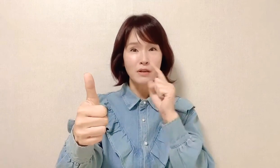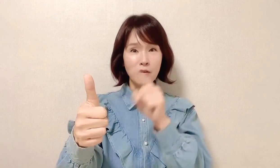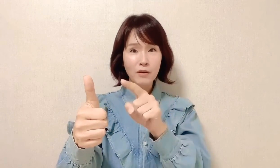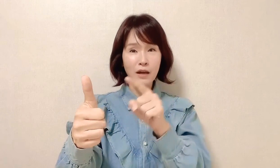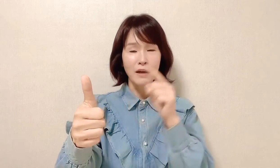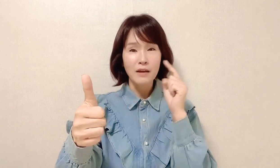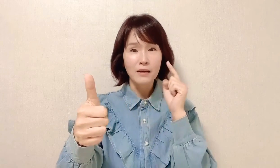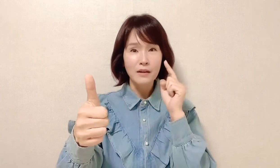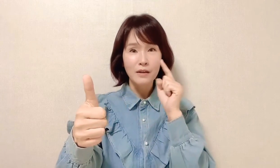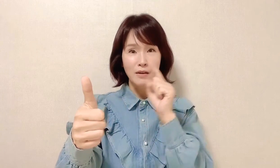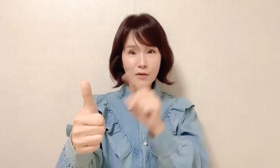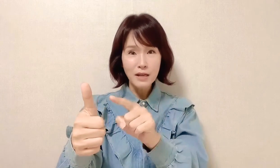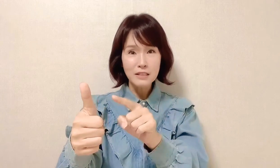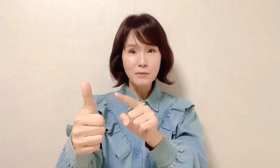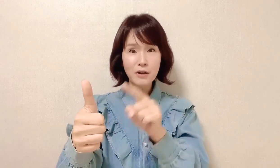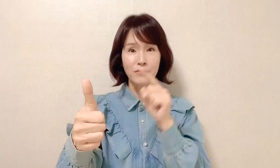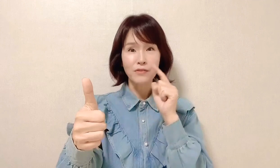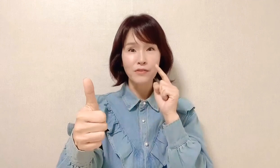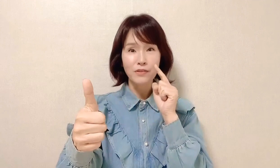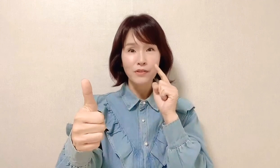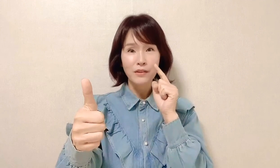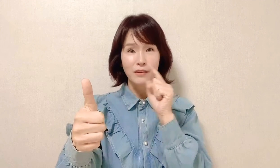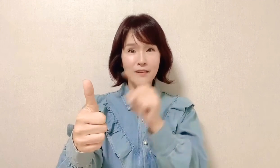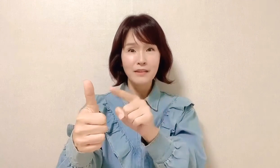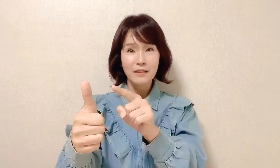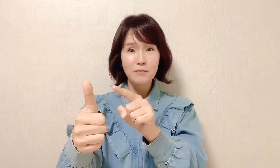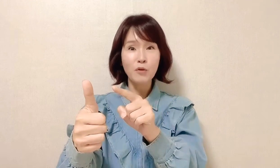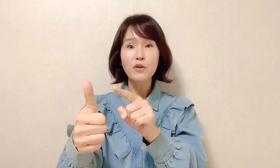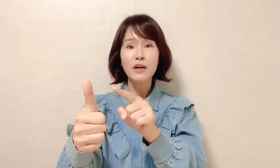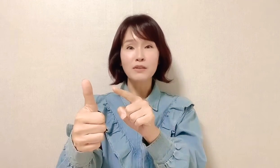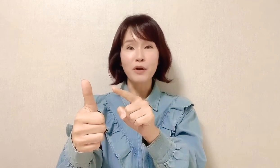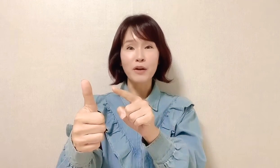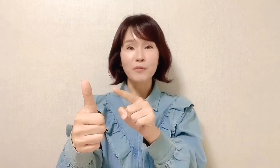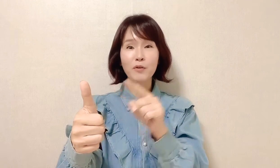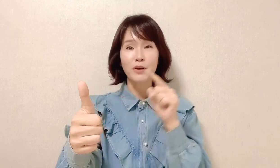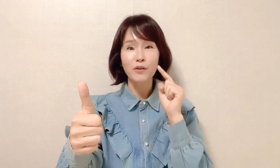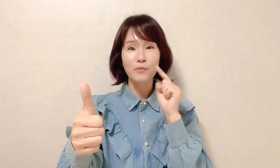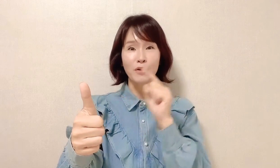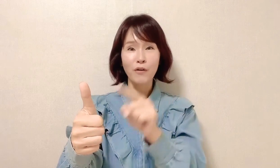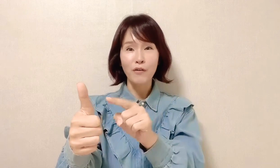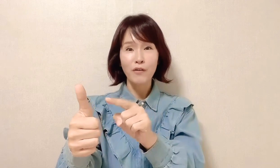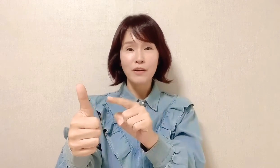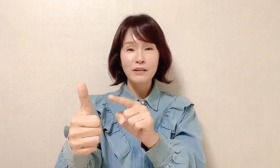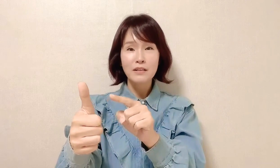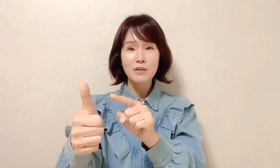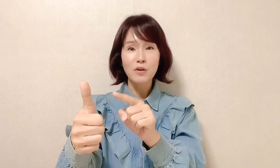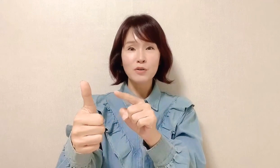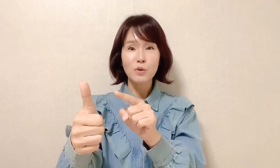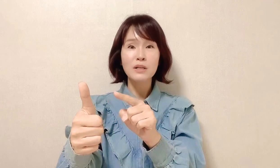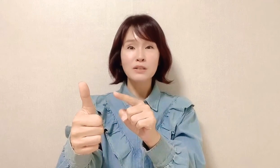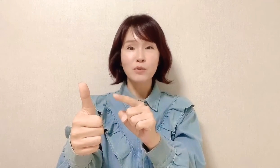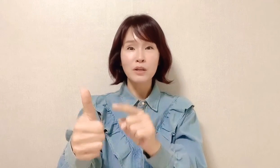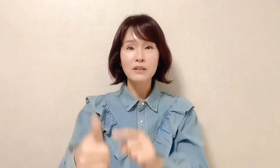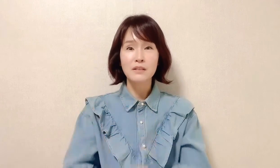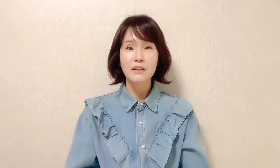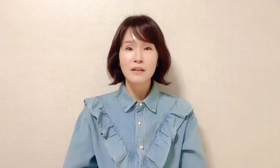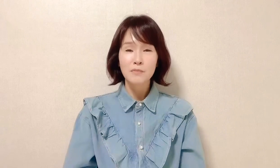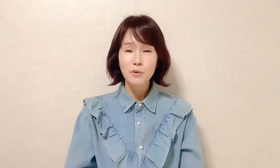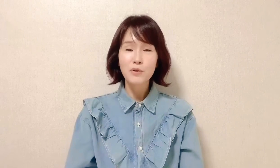이렇게 하시면 명령하는 거예요. 명. 그래서 저 같은 경우에는 표현해